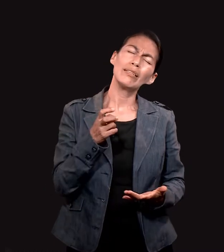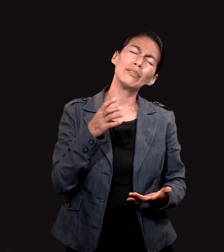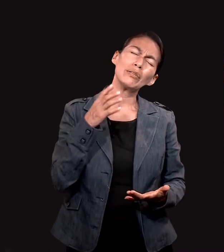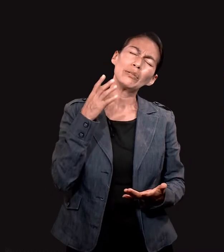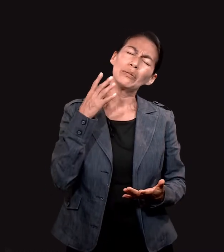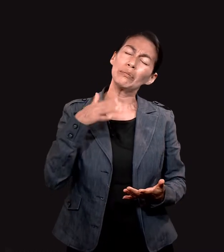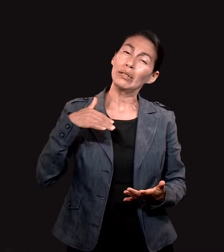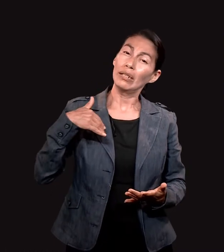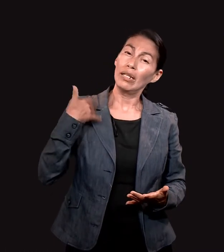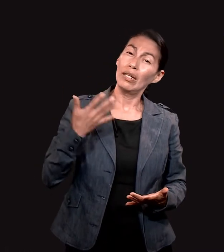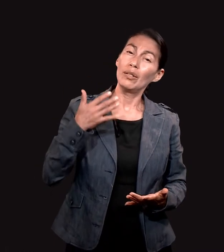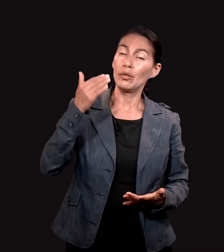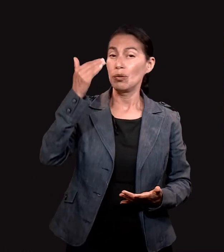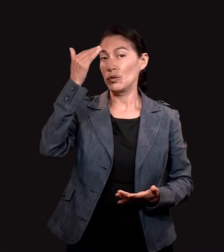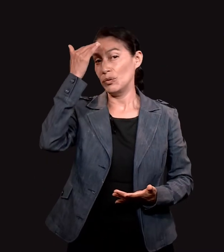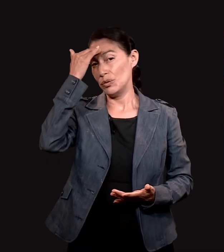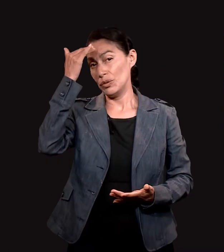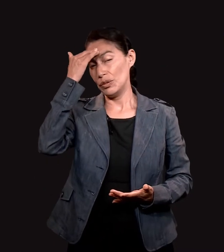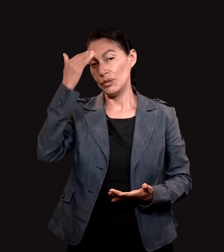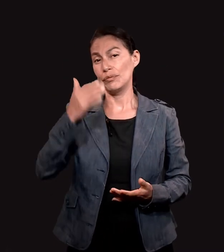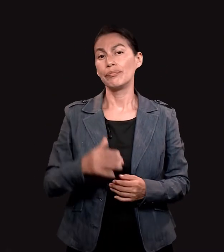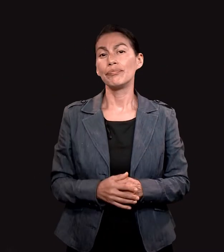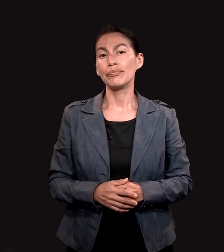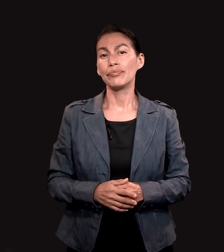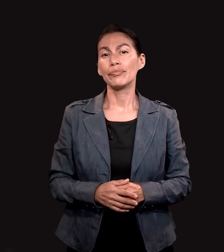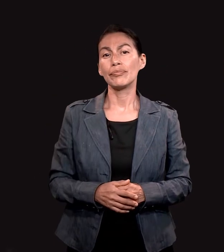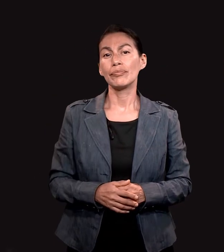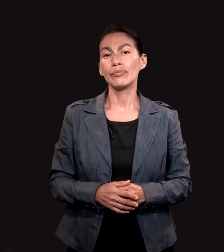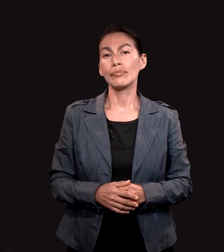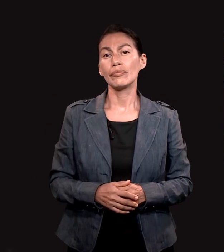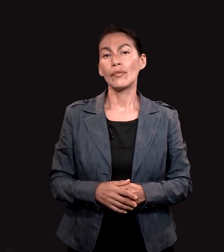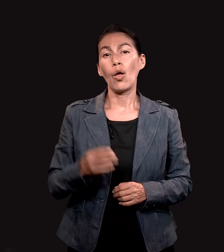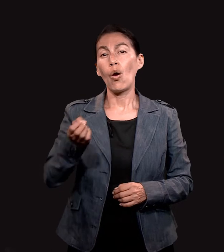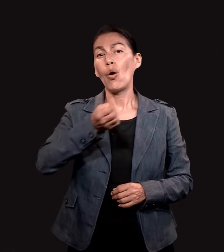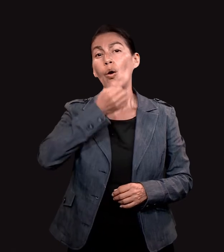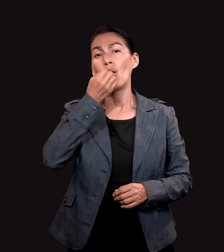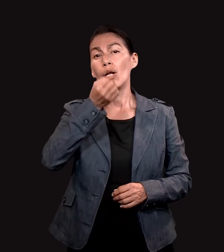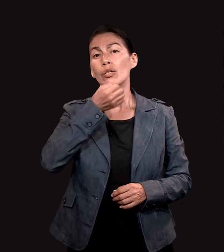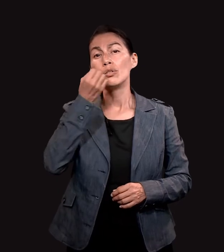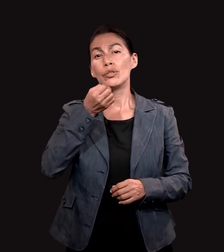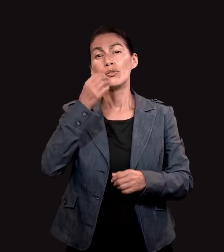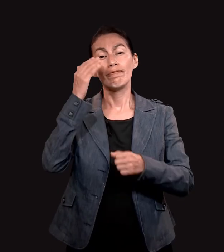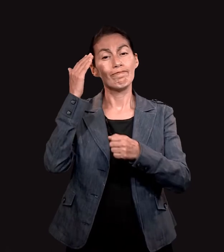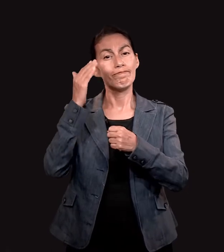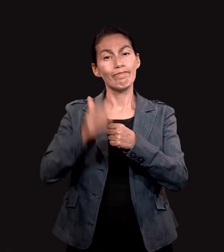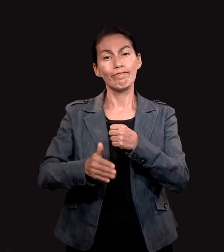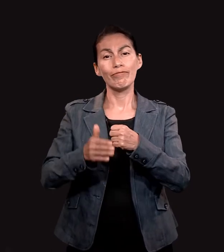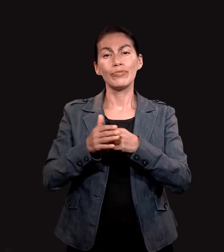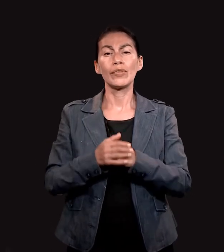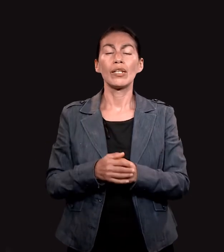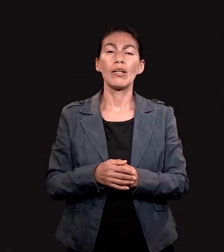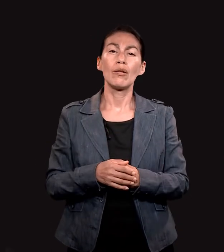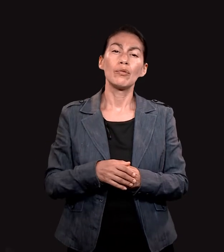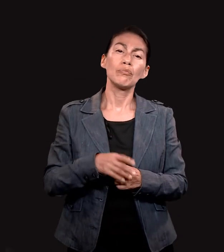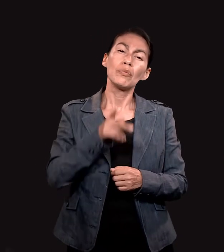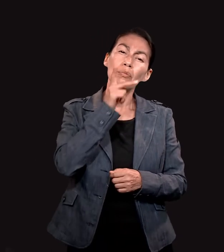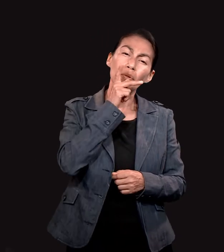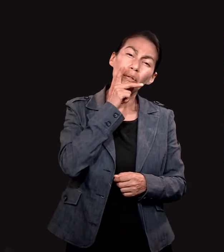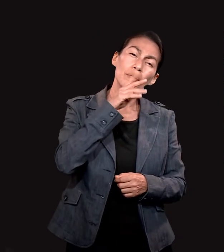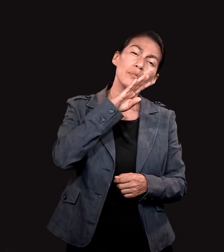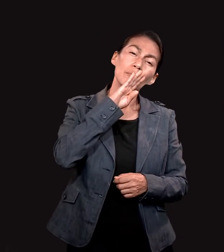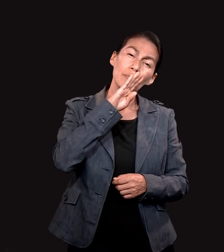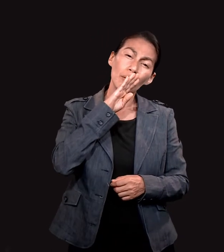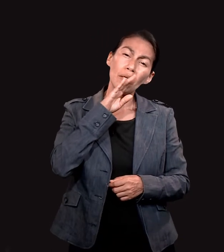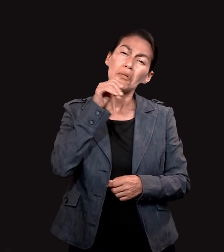verdad, conocernos ese día yo creo que fue un milagro. O sea, fue como que el final de las oraciones que ambos tuvimos y